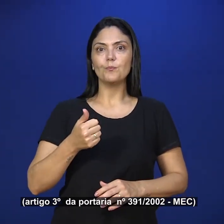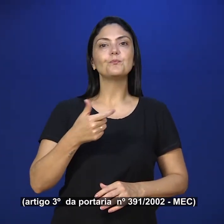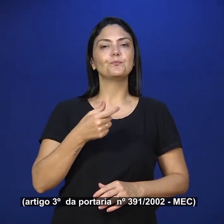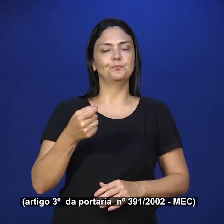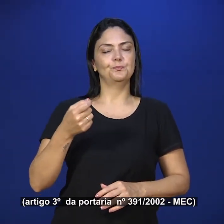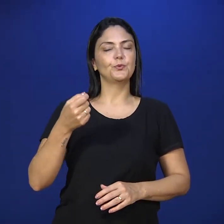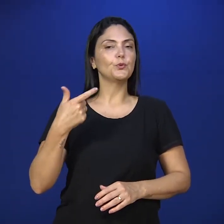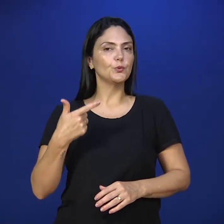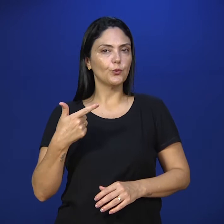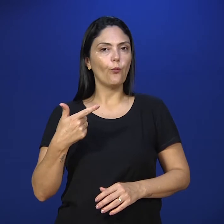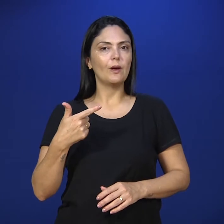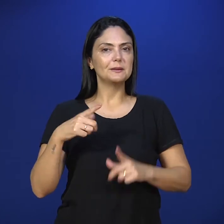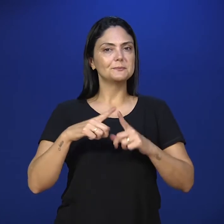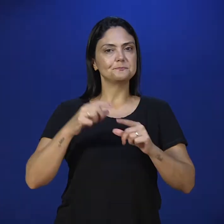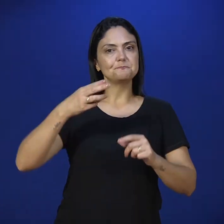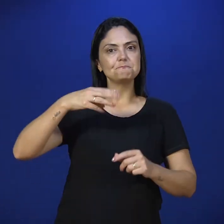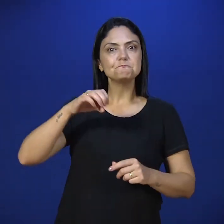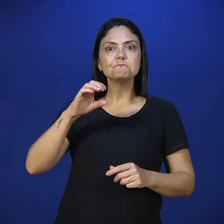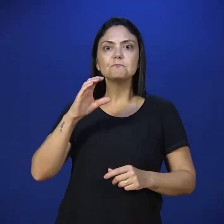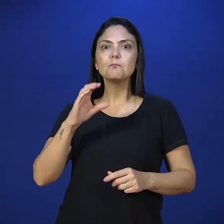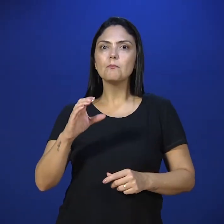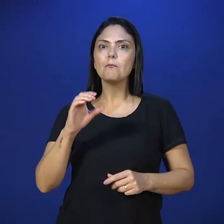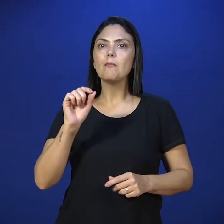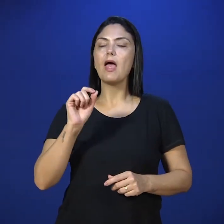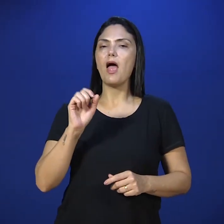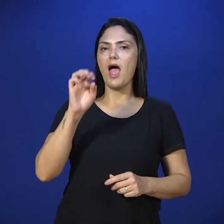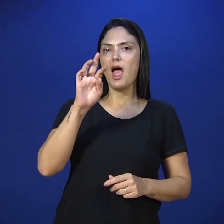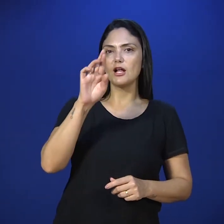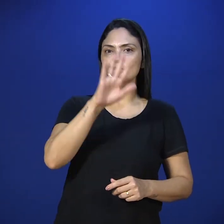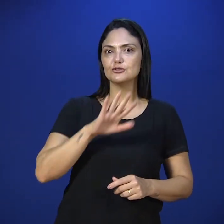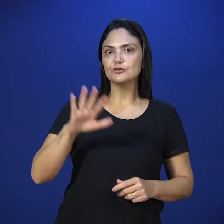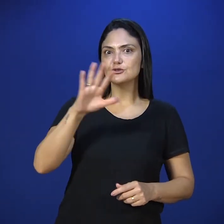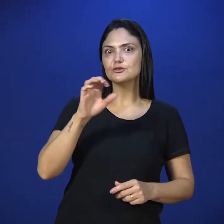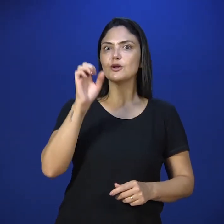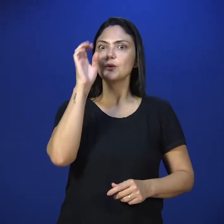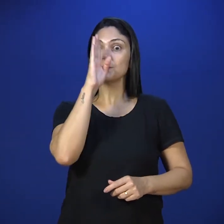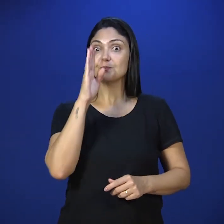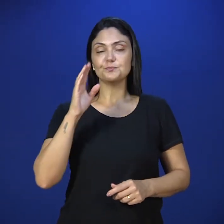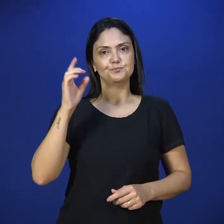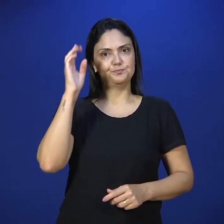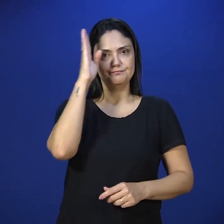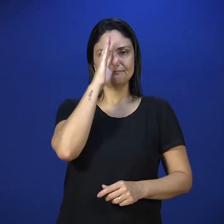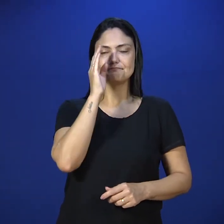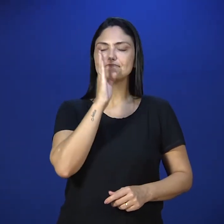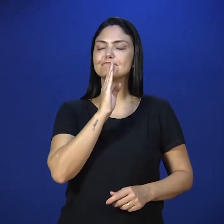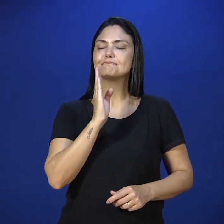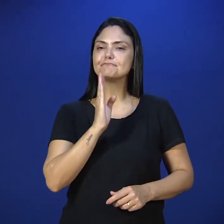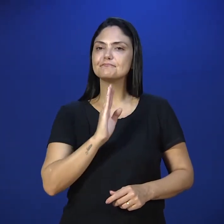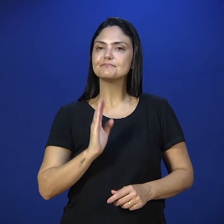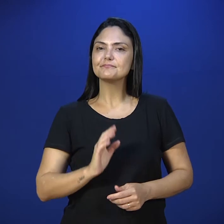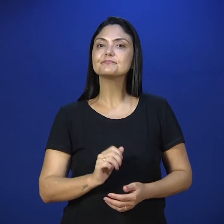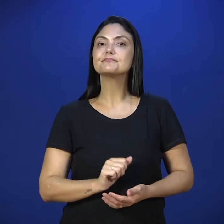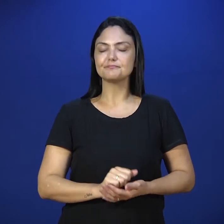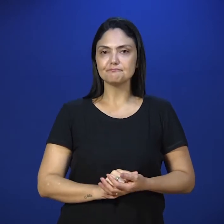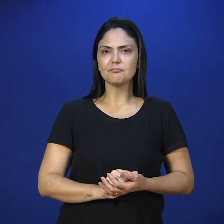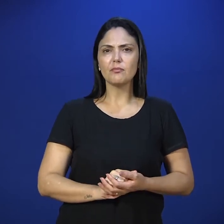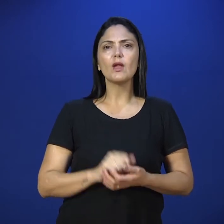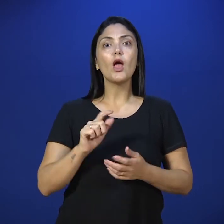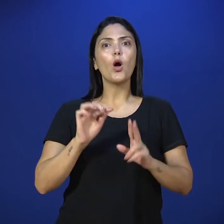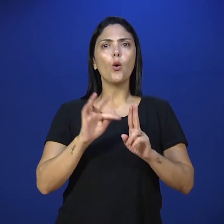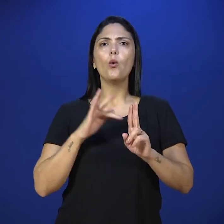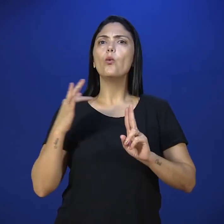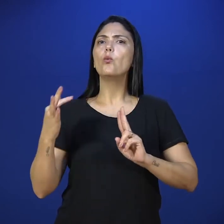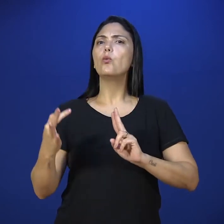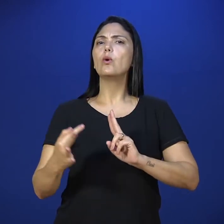391/2002, MEC, em consonância com as normas gerais de direito do Brasil. 2.1. O